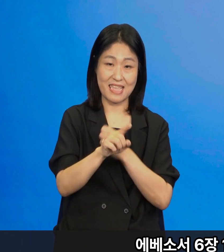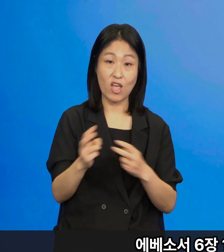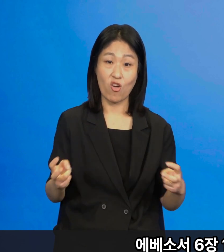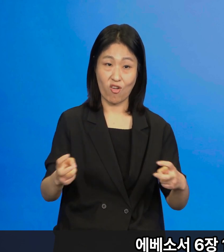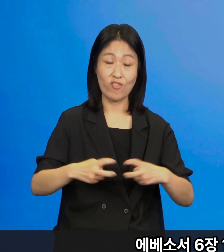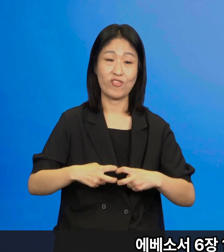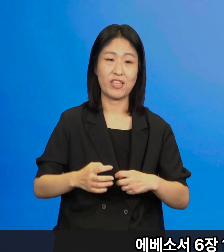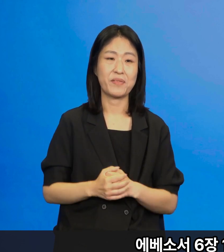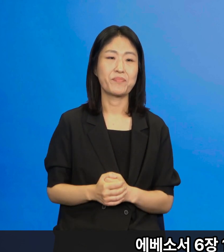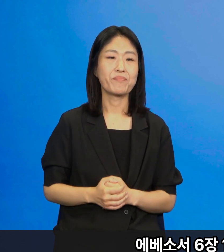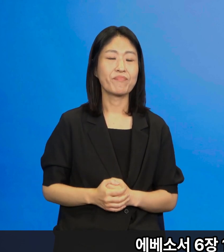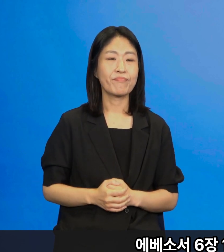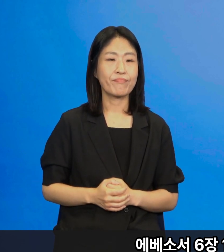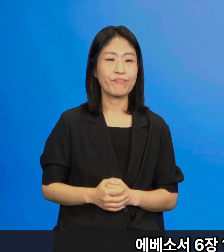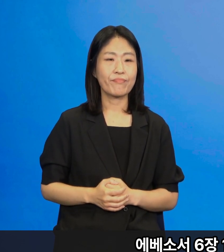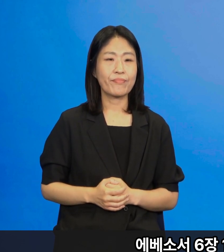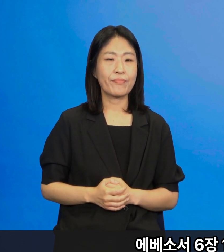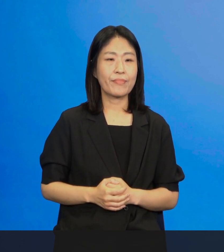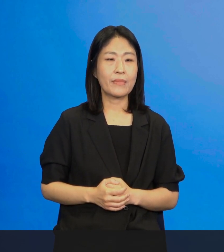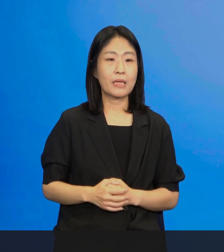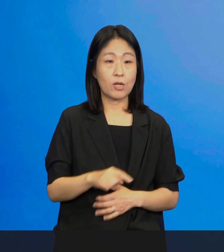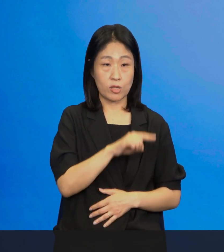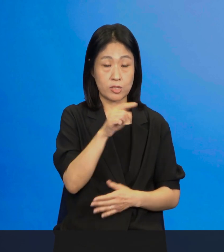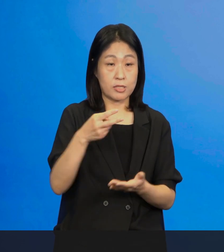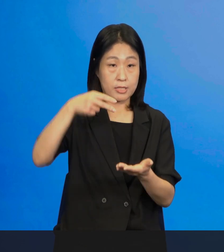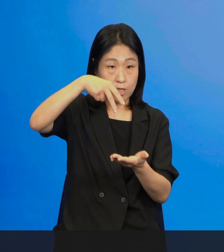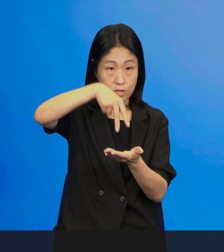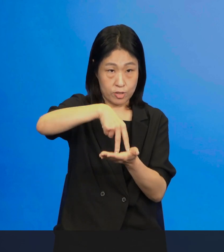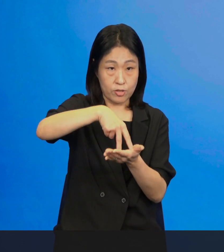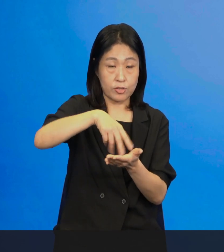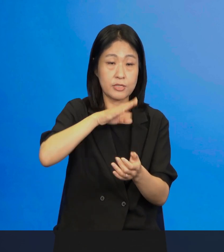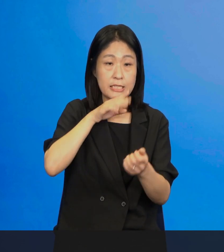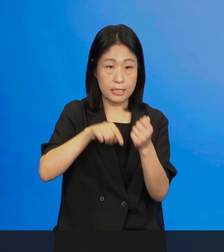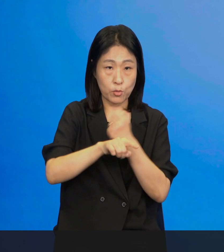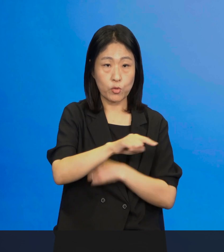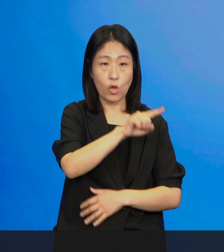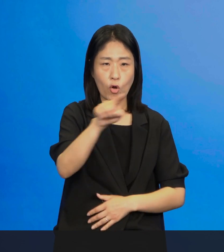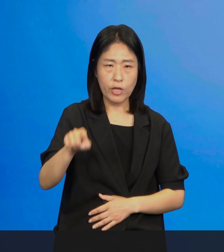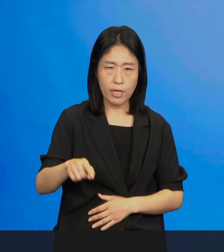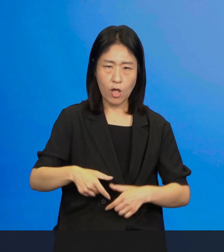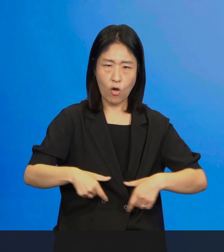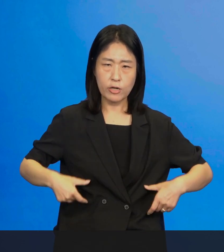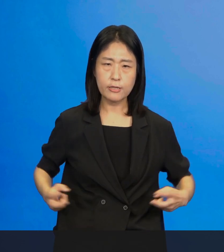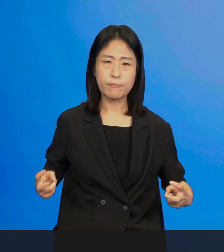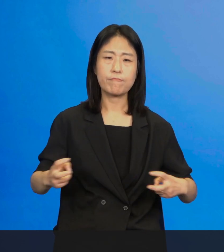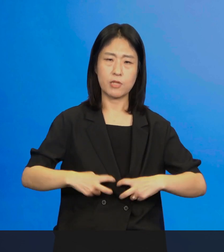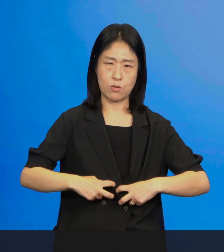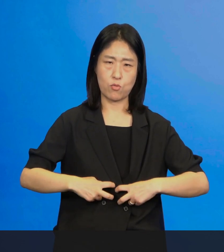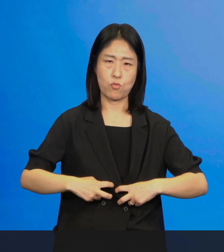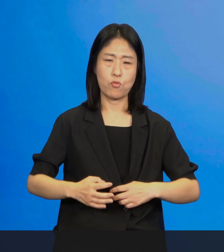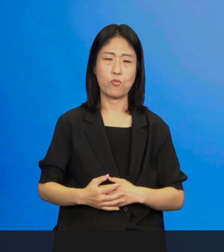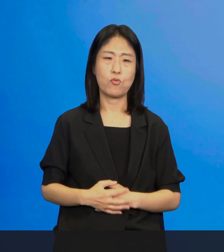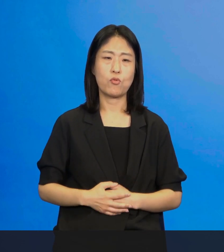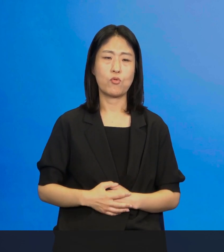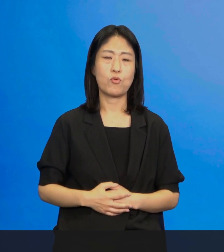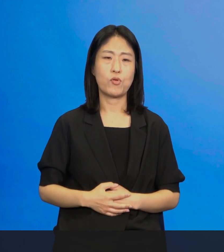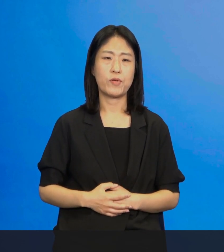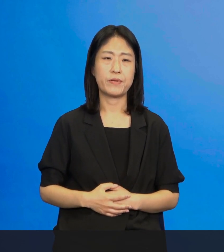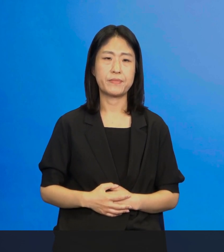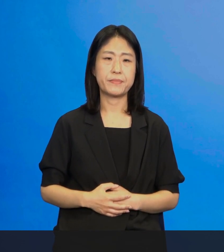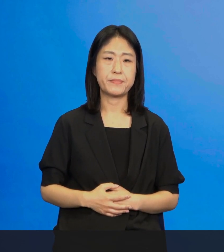에베소서 6장 14절 같이 읽을게요. 시작. 그런즉 서서 진리로 너희 허리띠를 띠고.